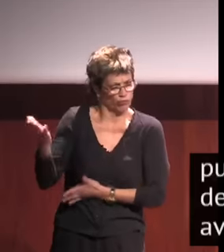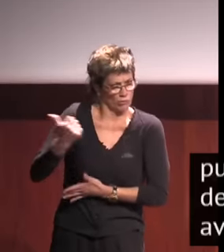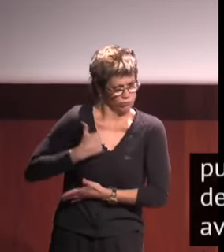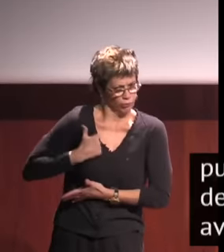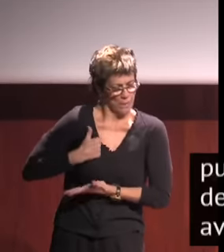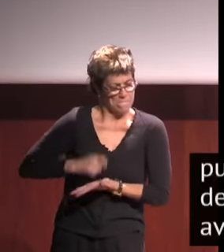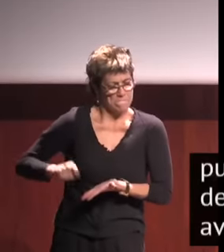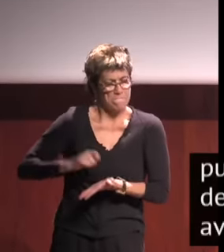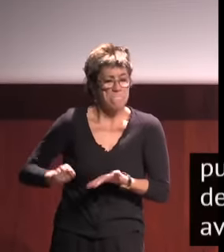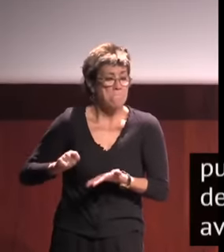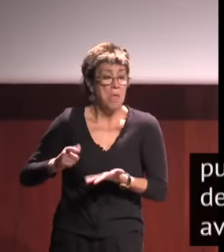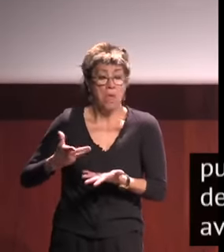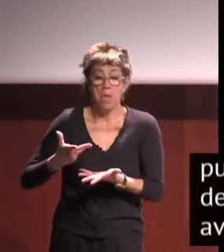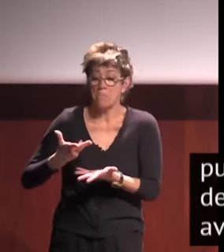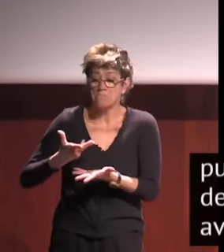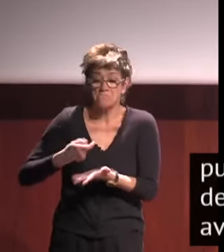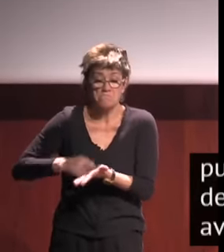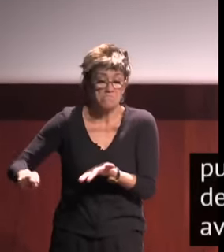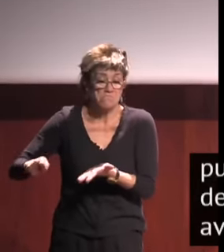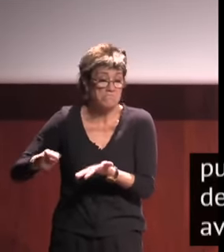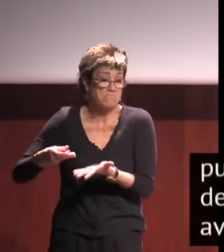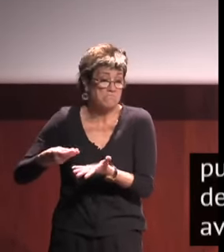Mais ces manuscrits, apparemment,